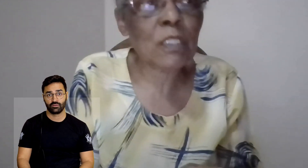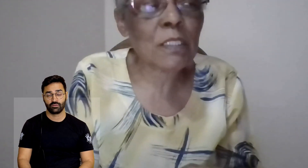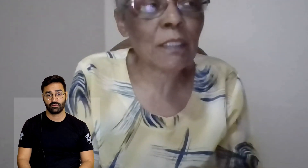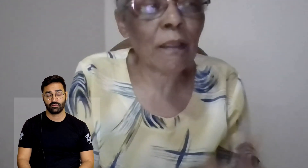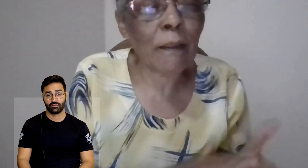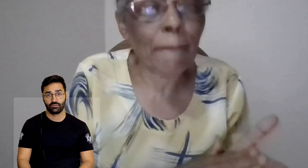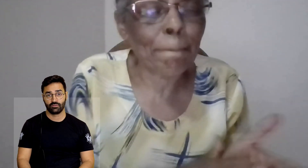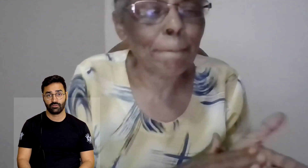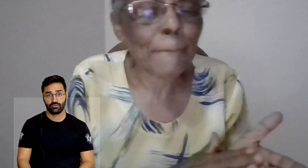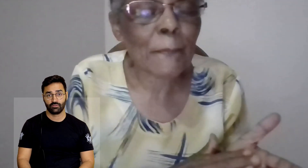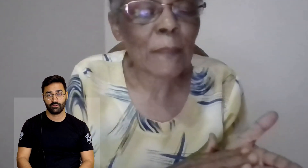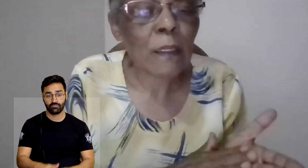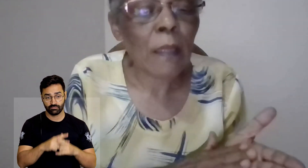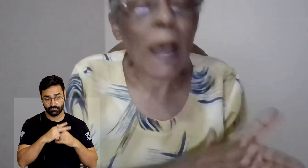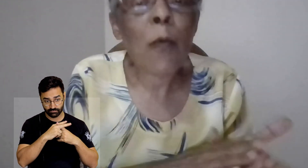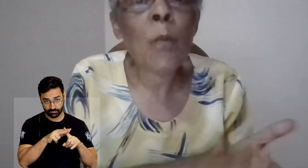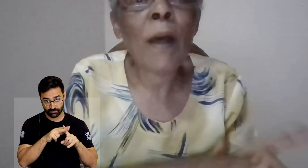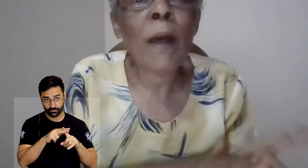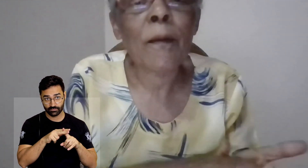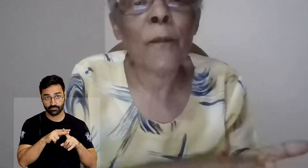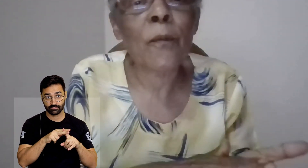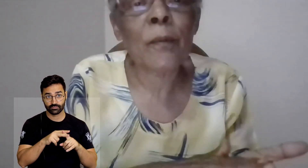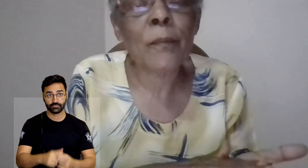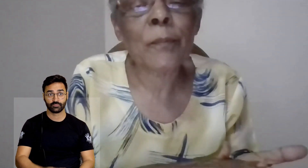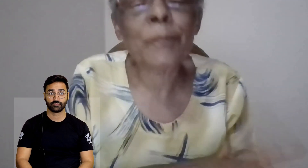diz, Consertar. arrumar,